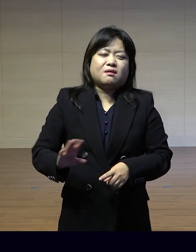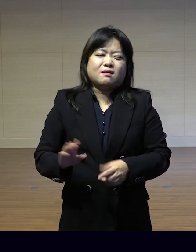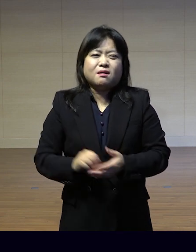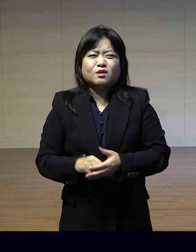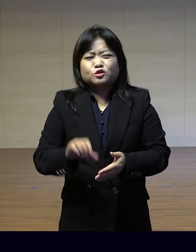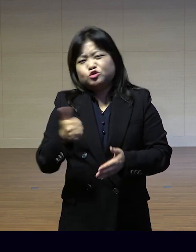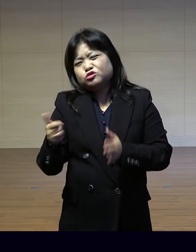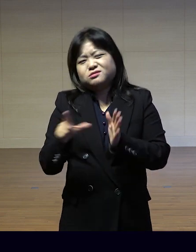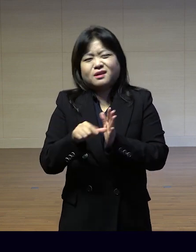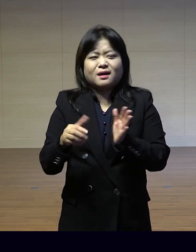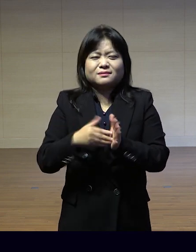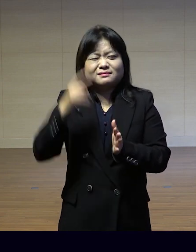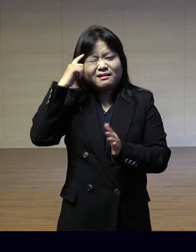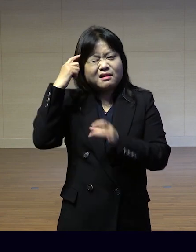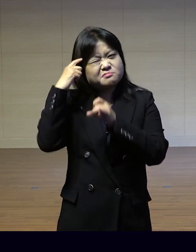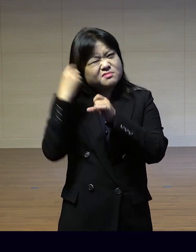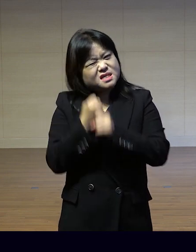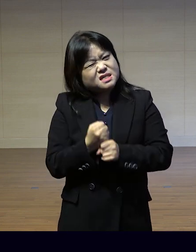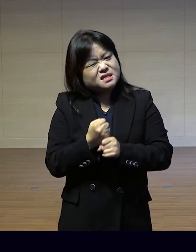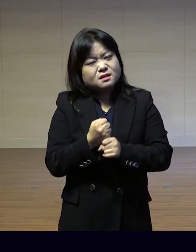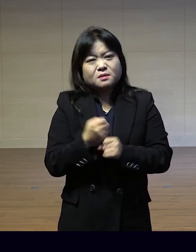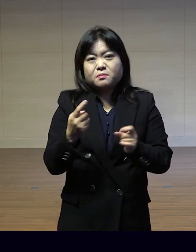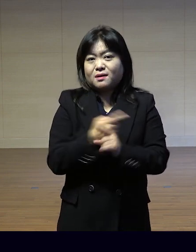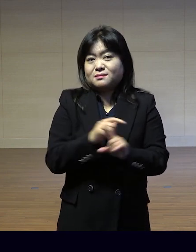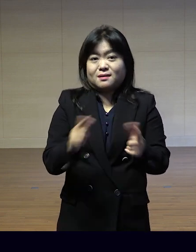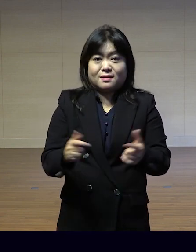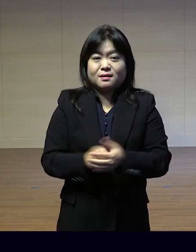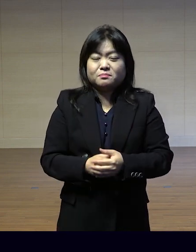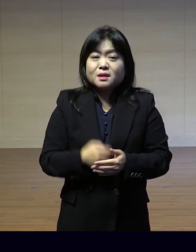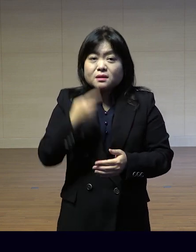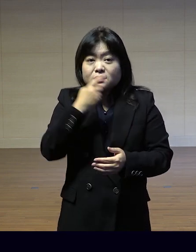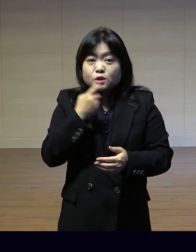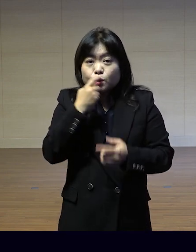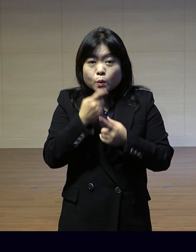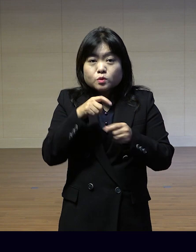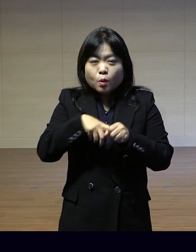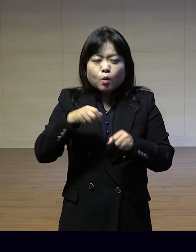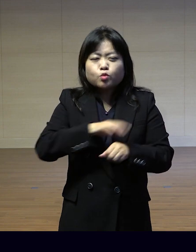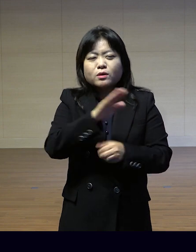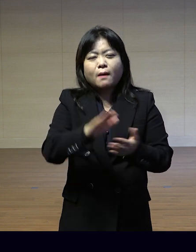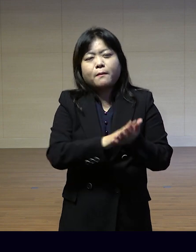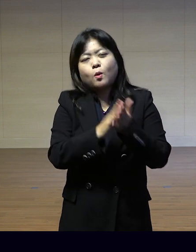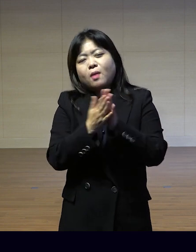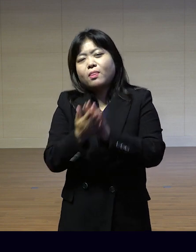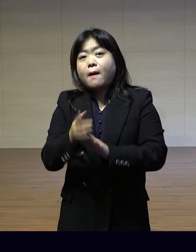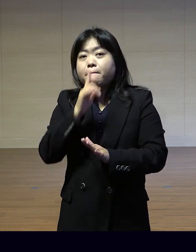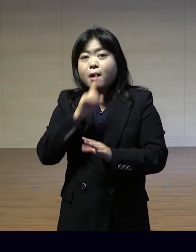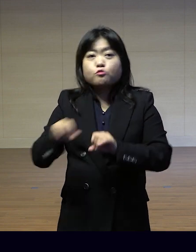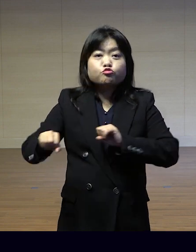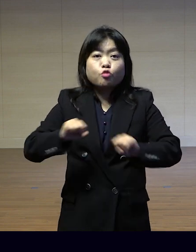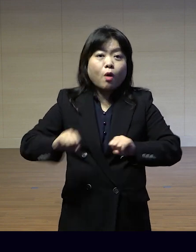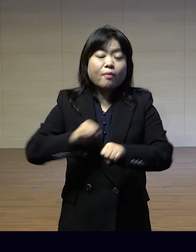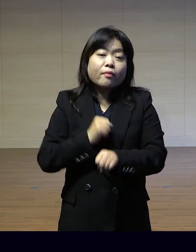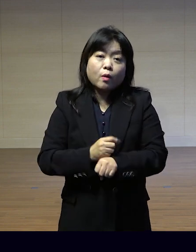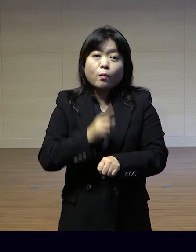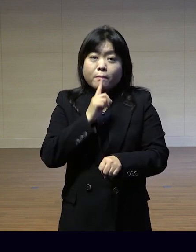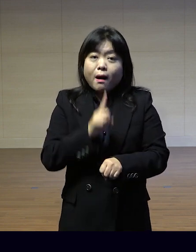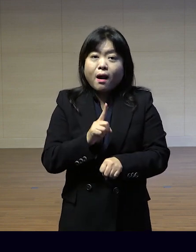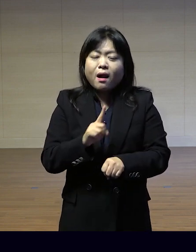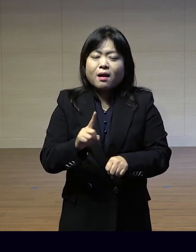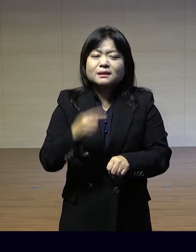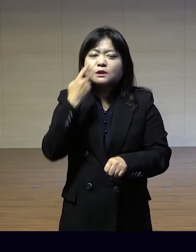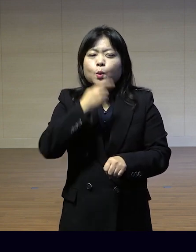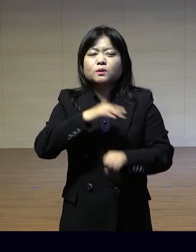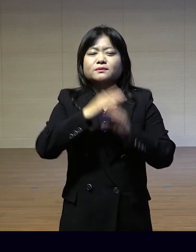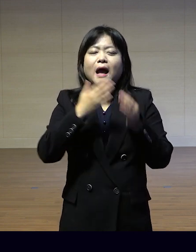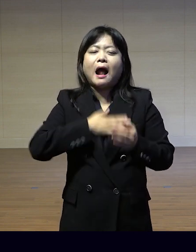80살이 죽을 때까지도 변하지 않고 가잖아요. 예. 이론적으로는 우리가 변화한다라고 운동한다라고 하는 걸 다